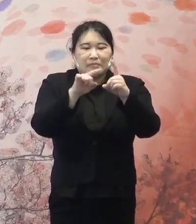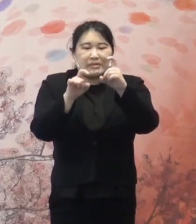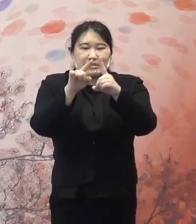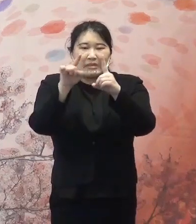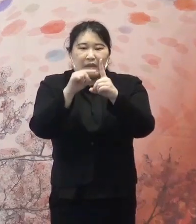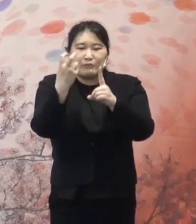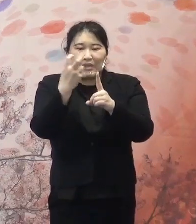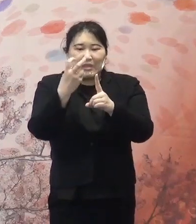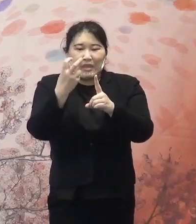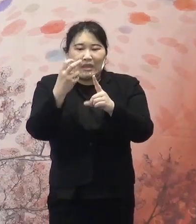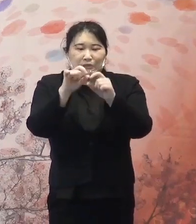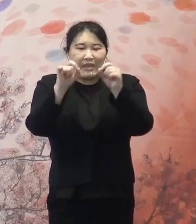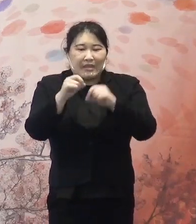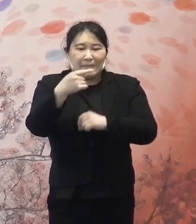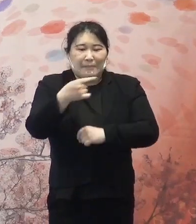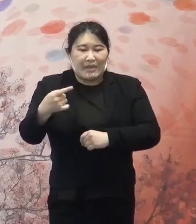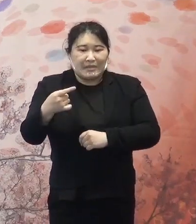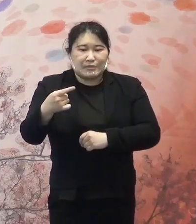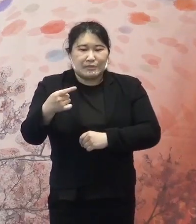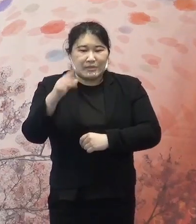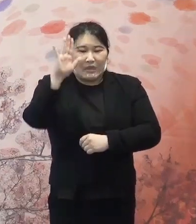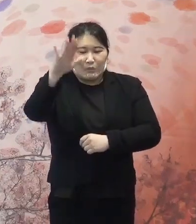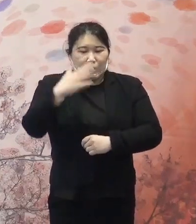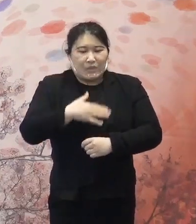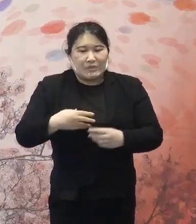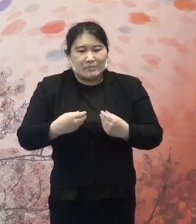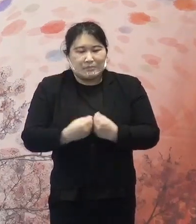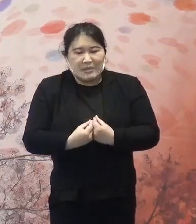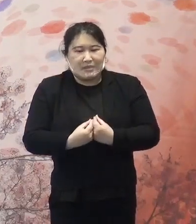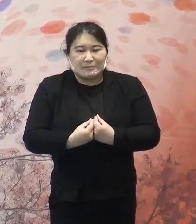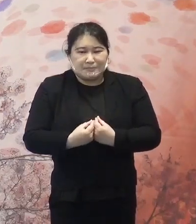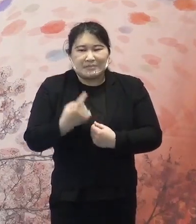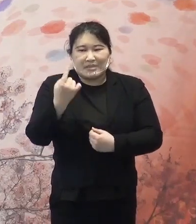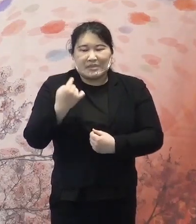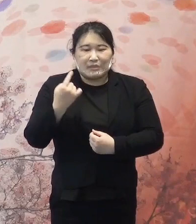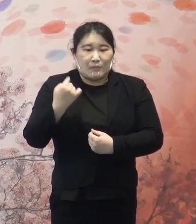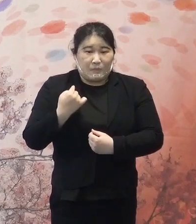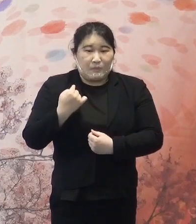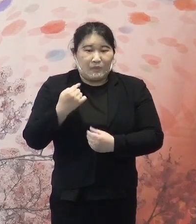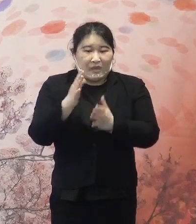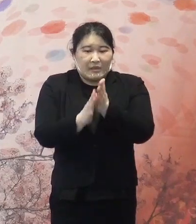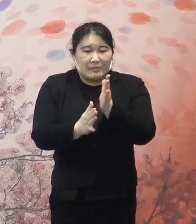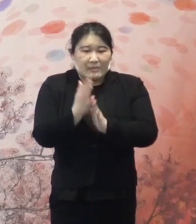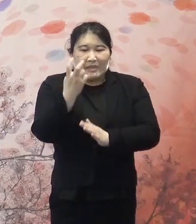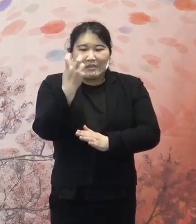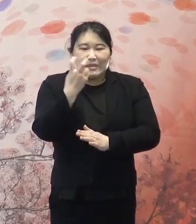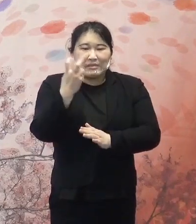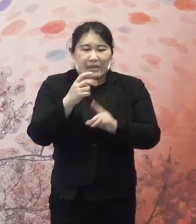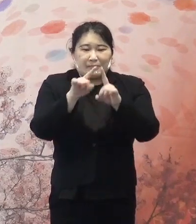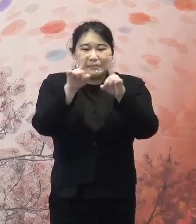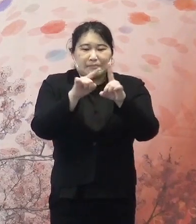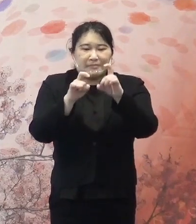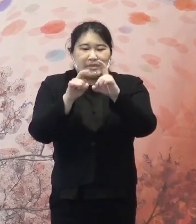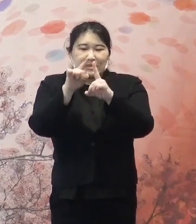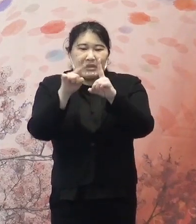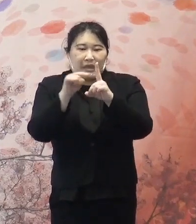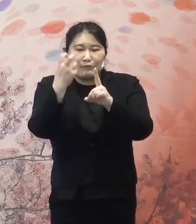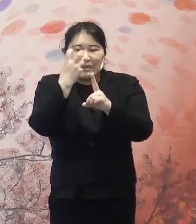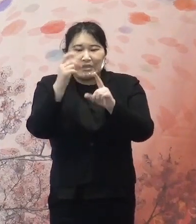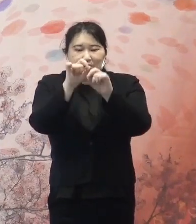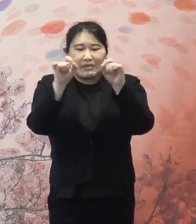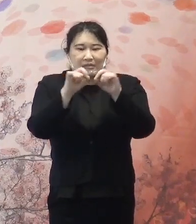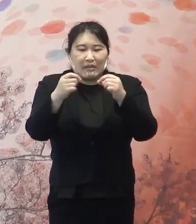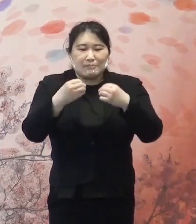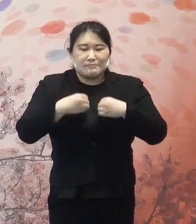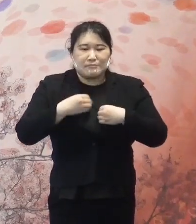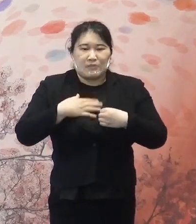が、その後症状が発現し、4月28日、昨日ですが再度 PCR 検査をご受検いただいたところ、陽性を確